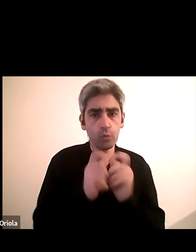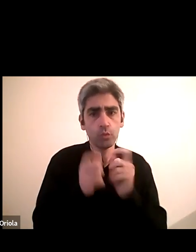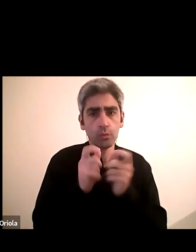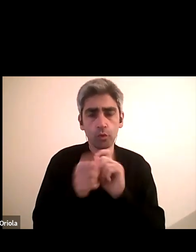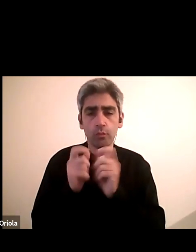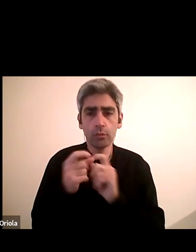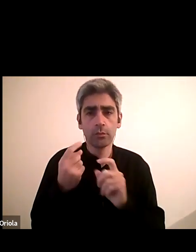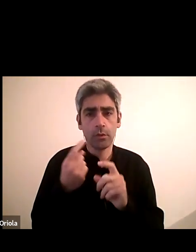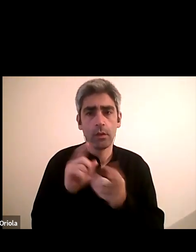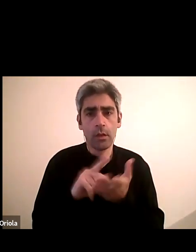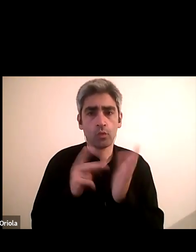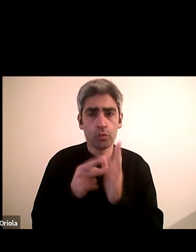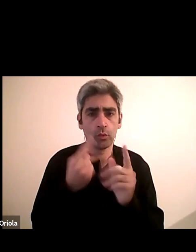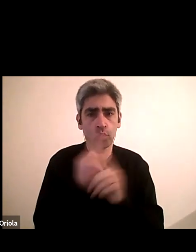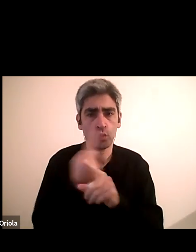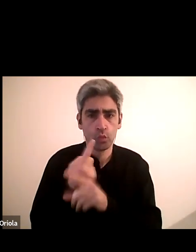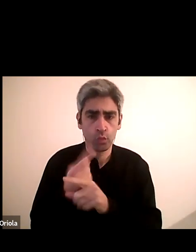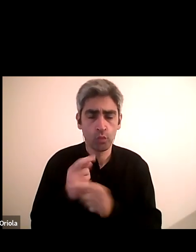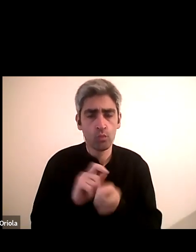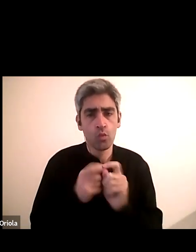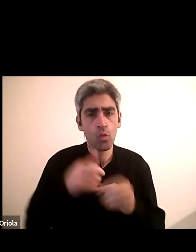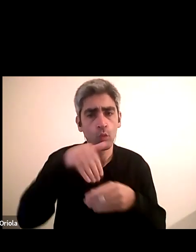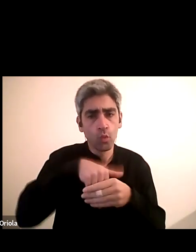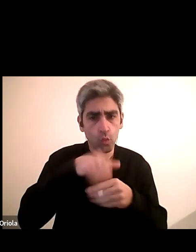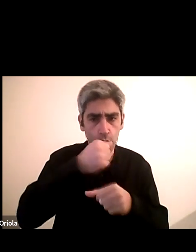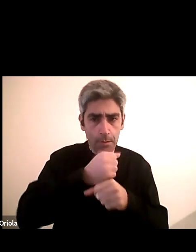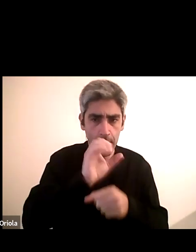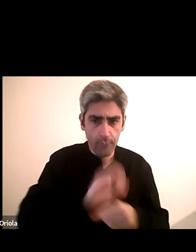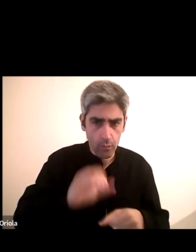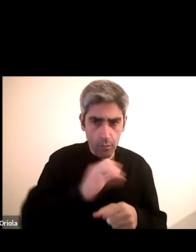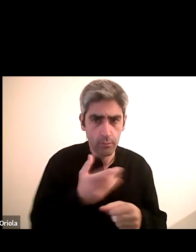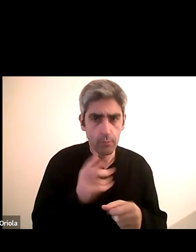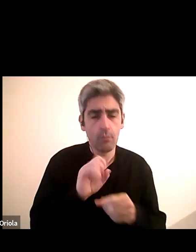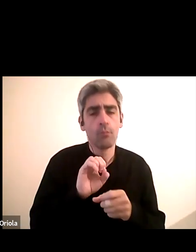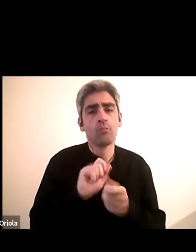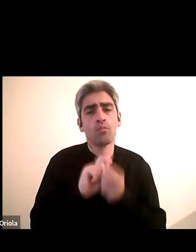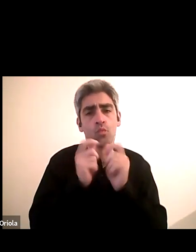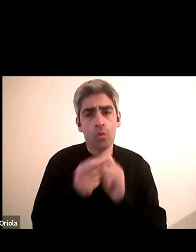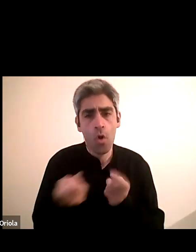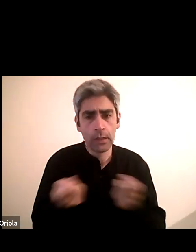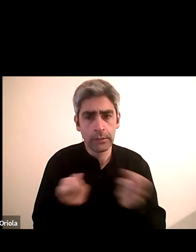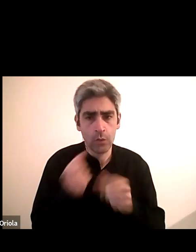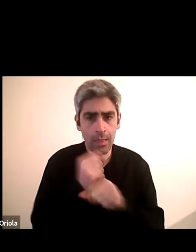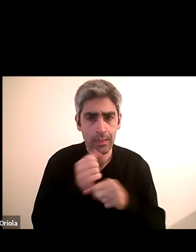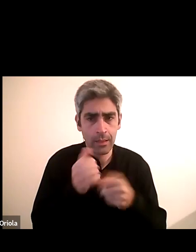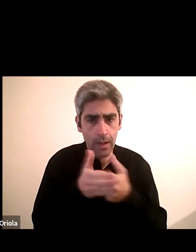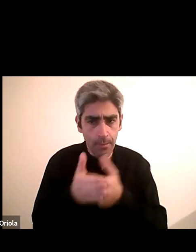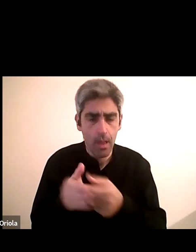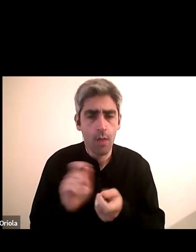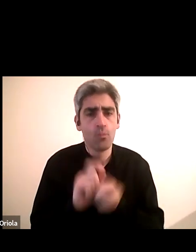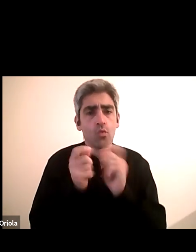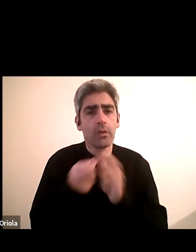tecnologia, muda o conteúdo do trabalho, muda a organização do trabalho, muda a